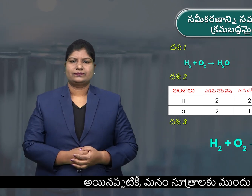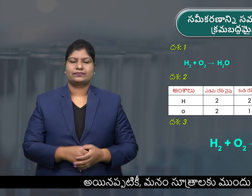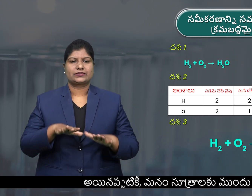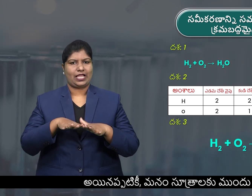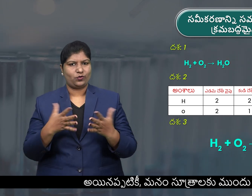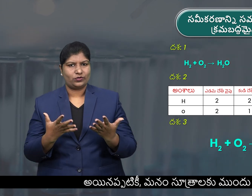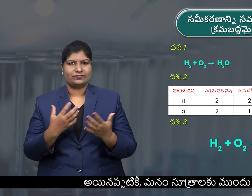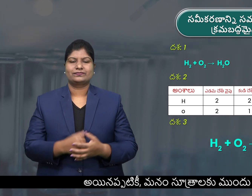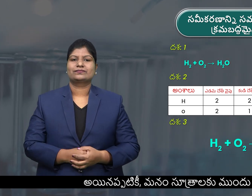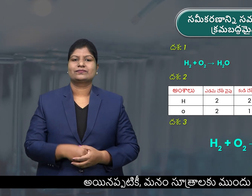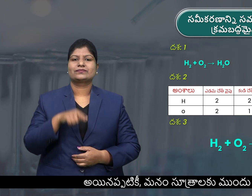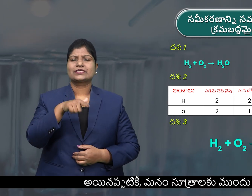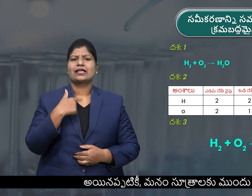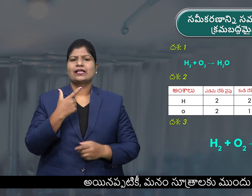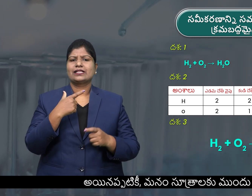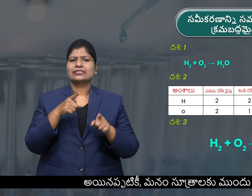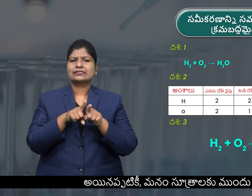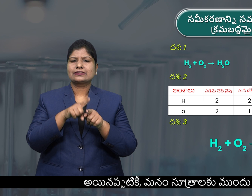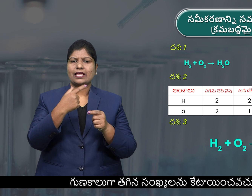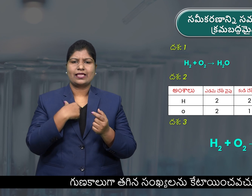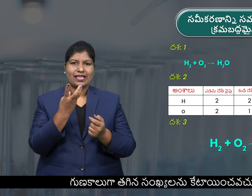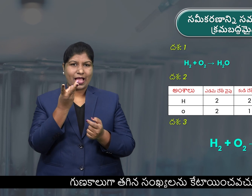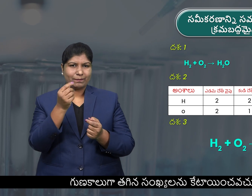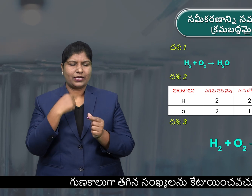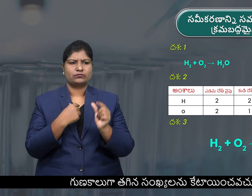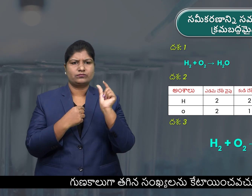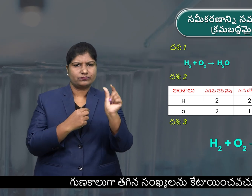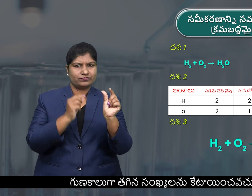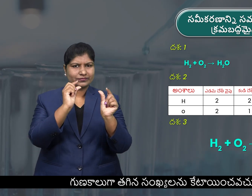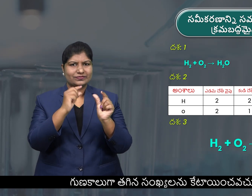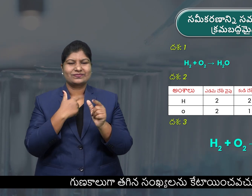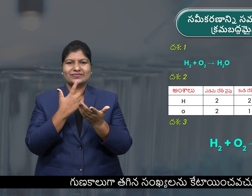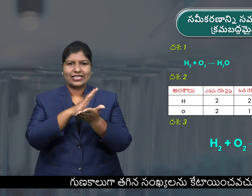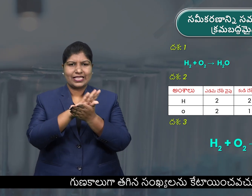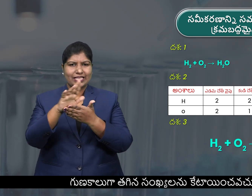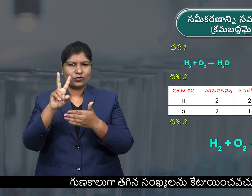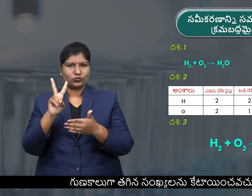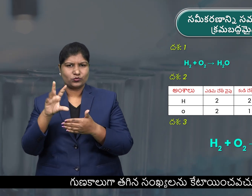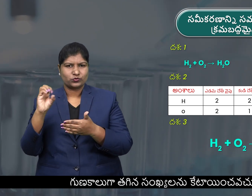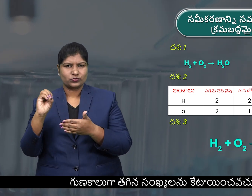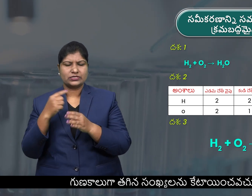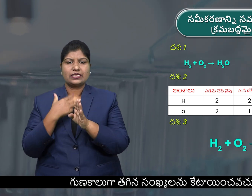అయినప్పటికీ మనం సూత్రాలకు ముందు గుణకాలుగా తగిన సంఖ్యలను కేటాయించవచ్చు.